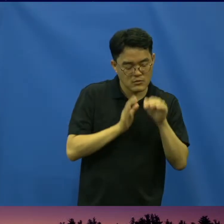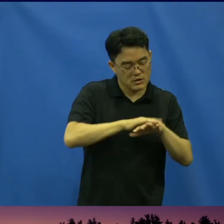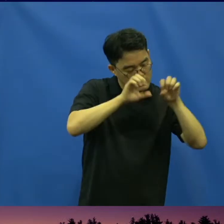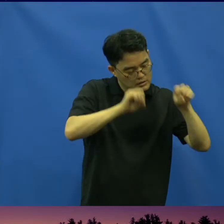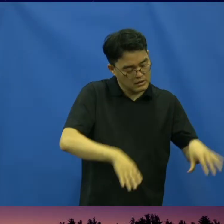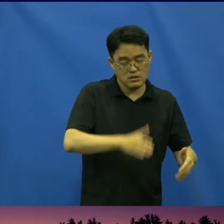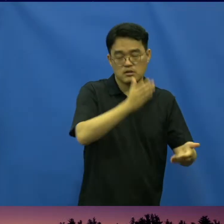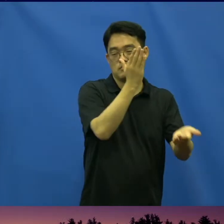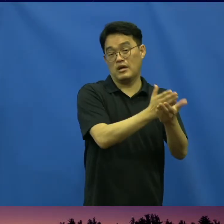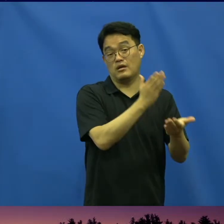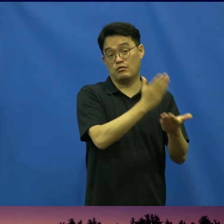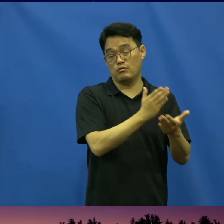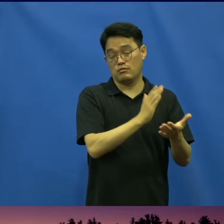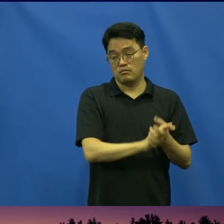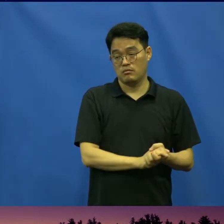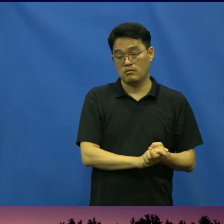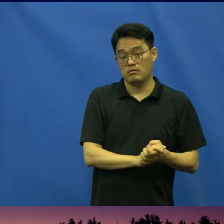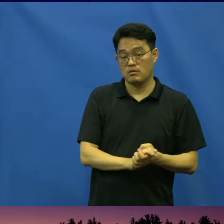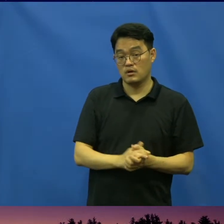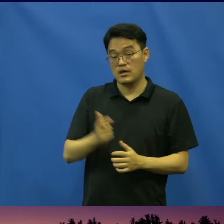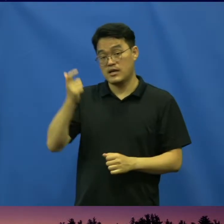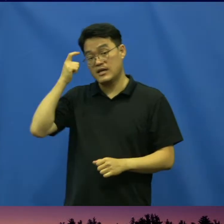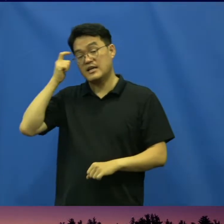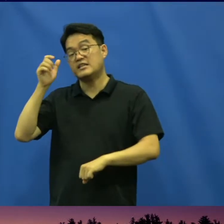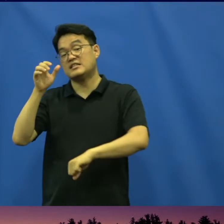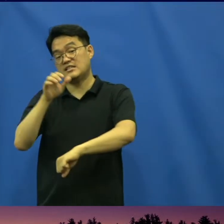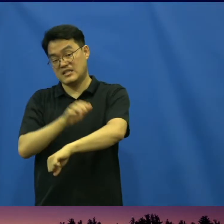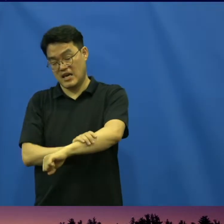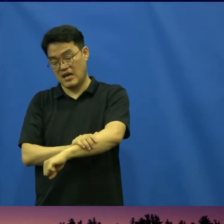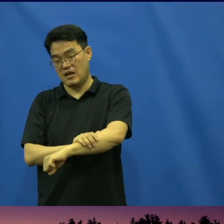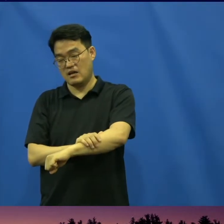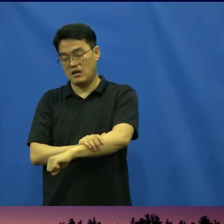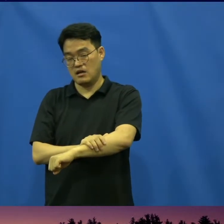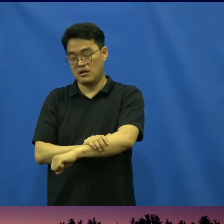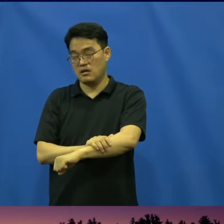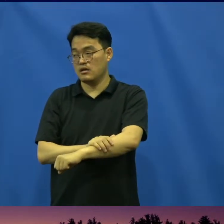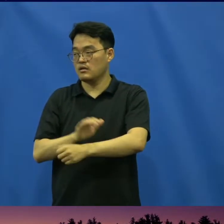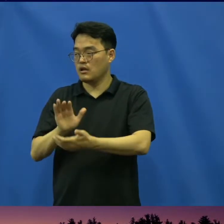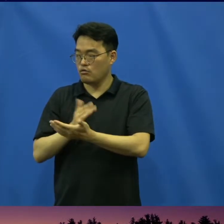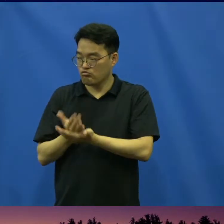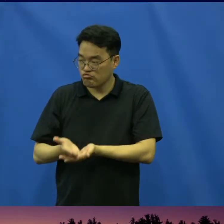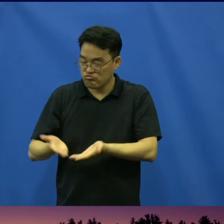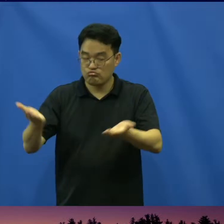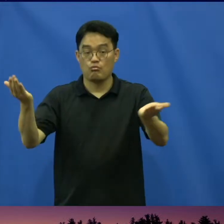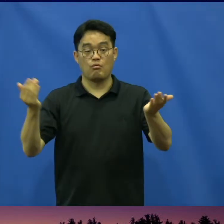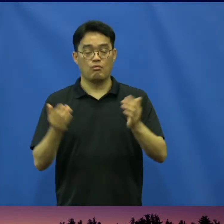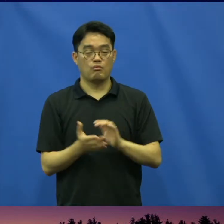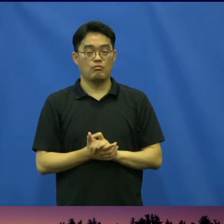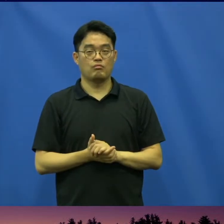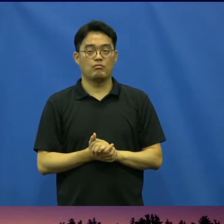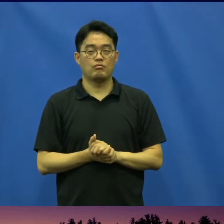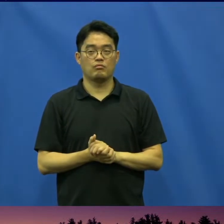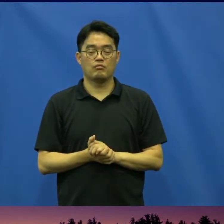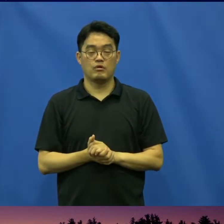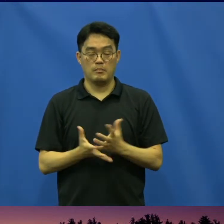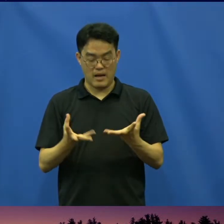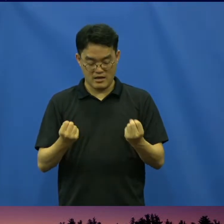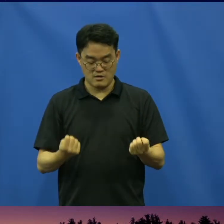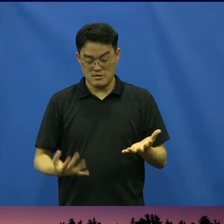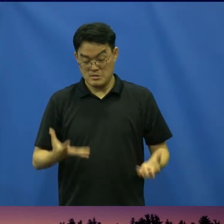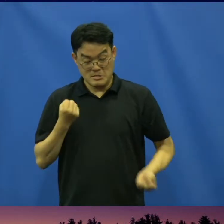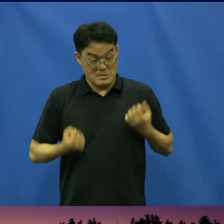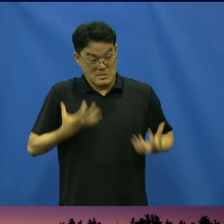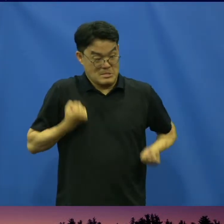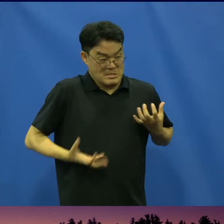살면 갈수록 지혜가 더 풍성해지고요. 그 지혜를 나눌수록 더 배가 되고. 그래서 얼마나 많은 걸 가졌느냐보다 가진 것을 얼마나 이웃을